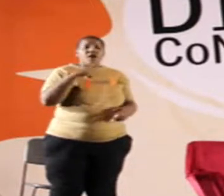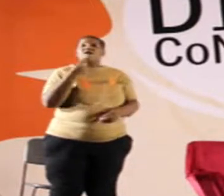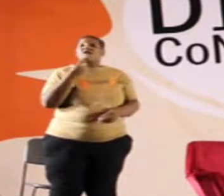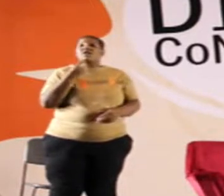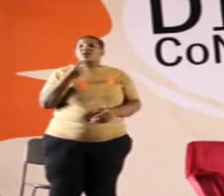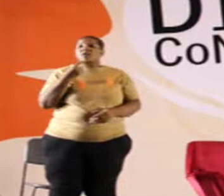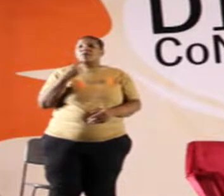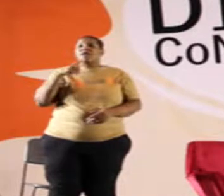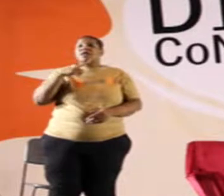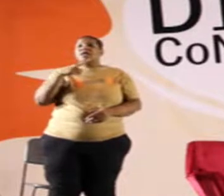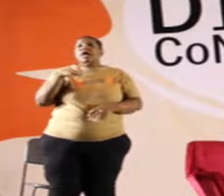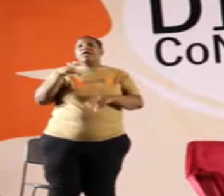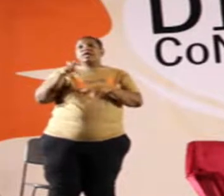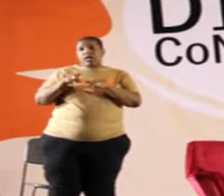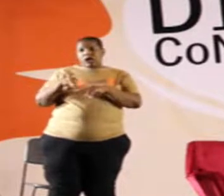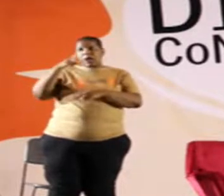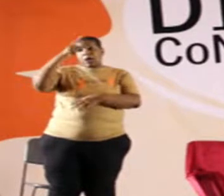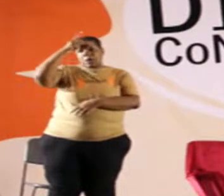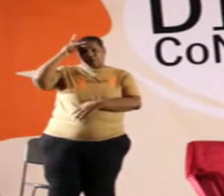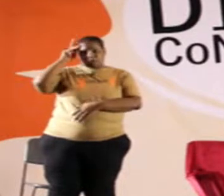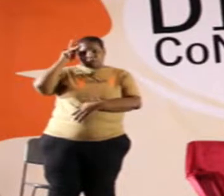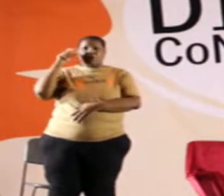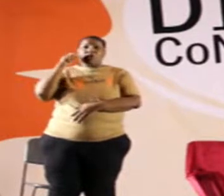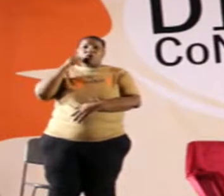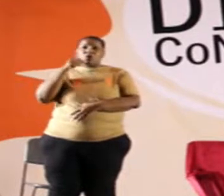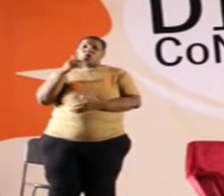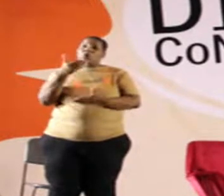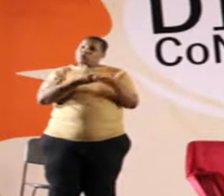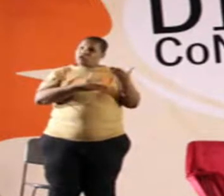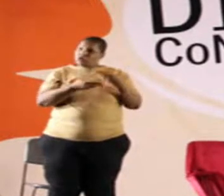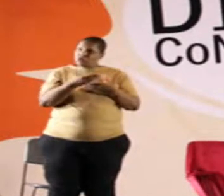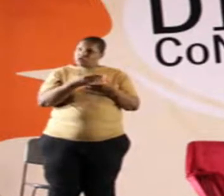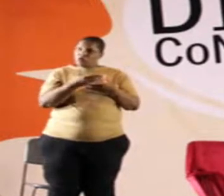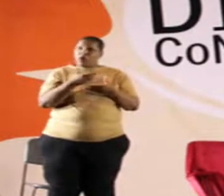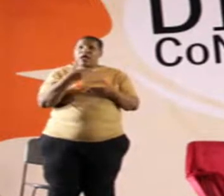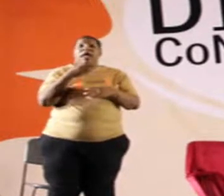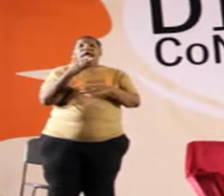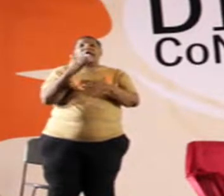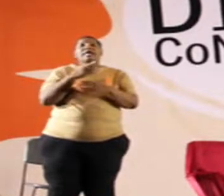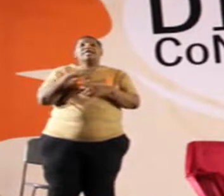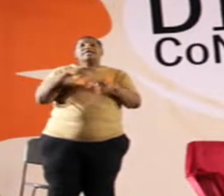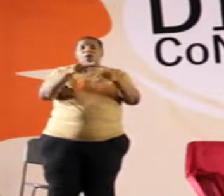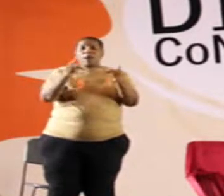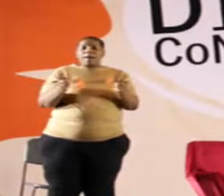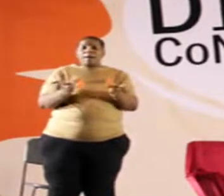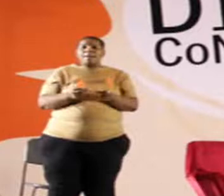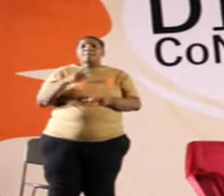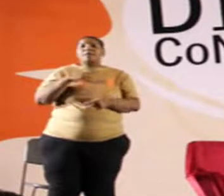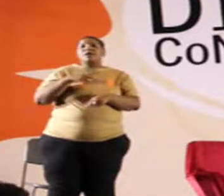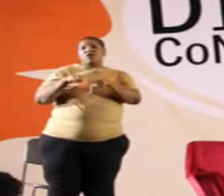palco, onde se sentarão a conferencista e a mediadora. Entre as poltronas, uma mesa de vidro